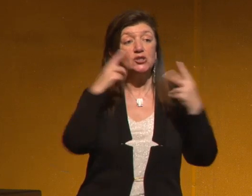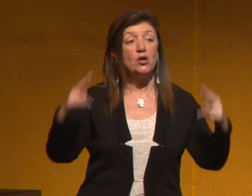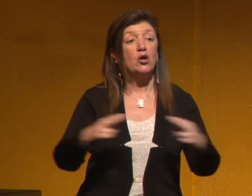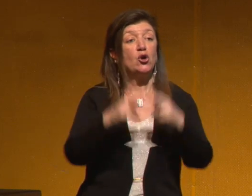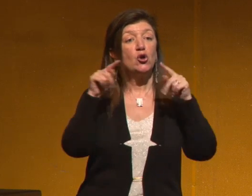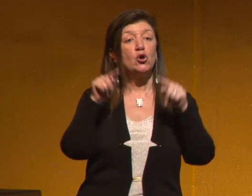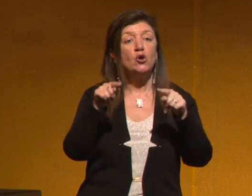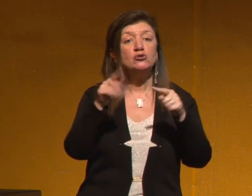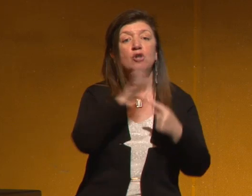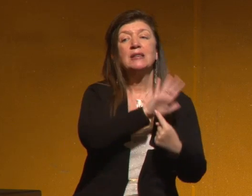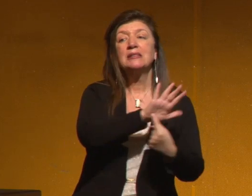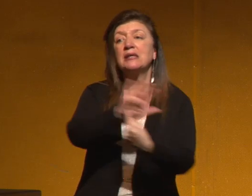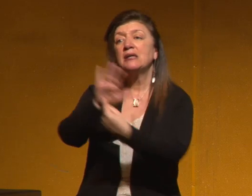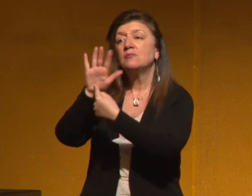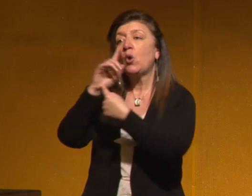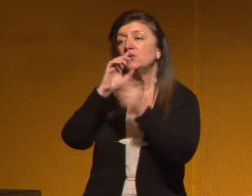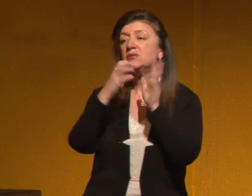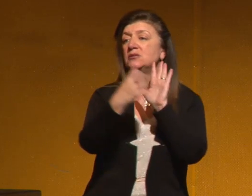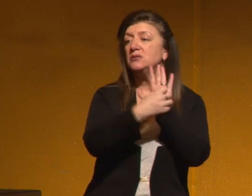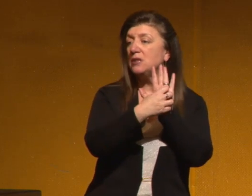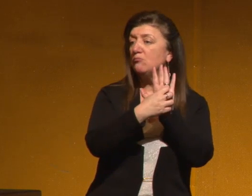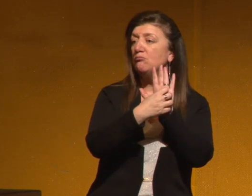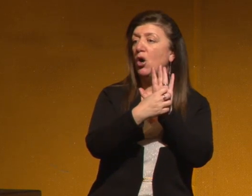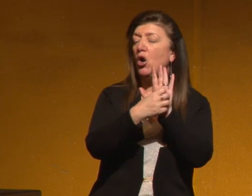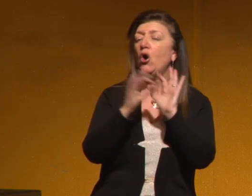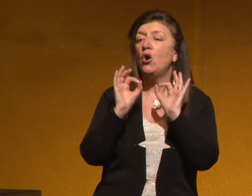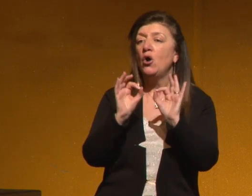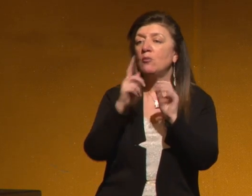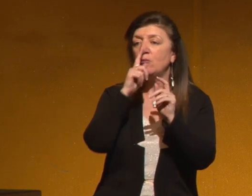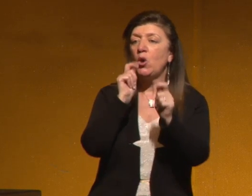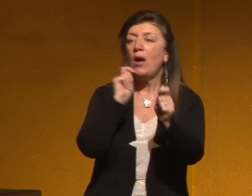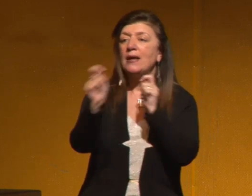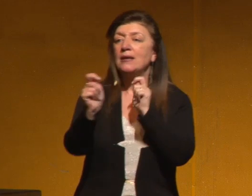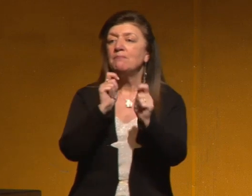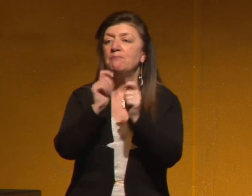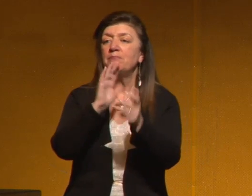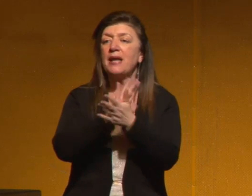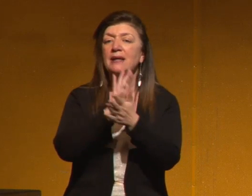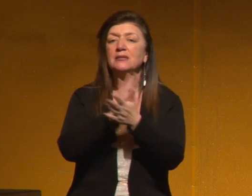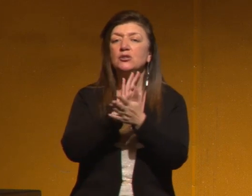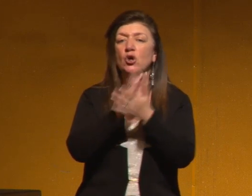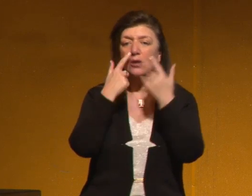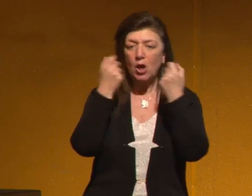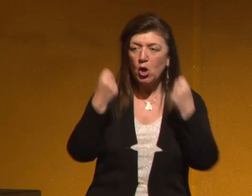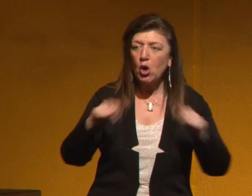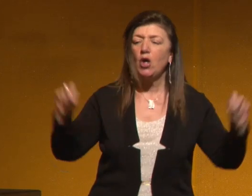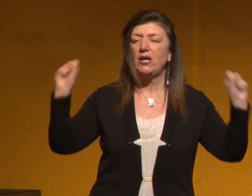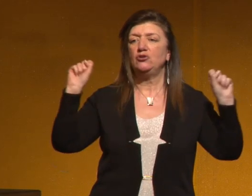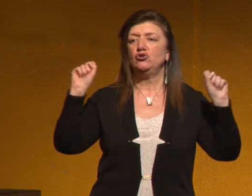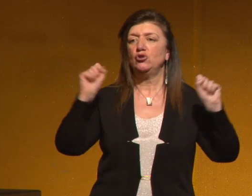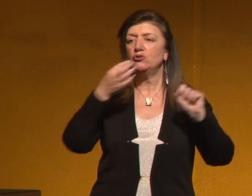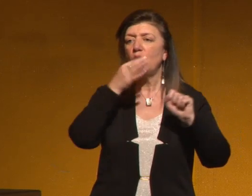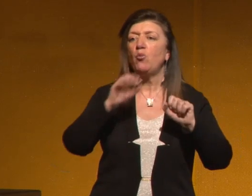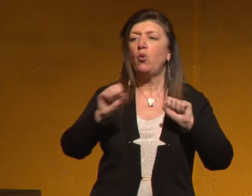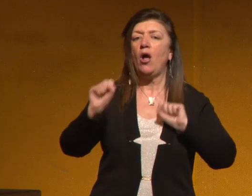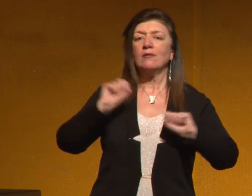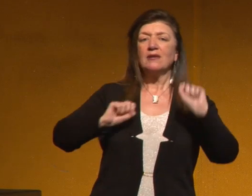di una imprenditoria coraggiosa che sa difendere la propria indipendenza culturale ed economica